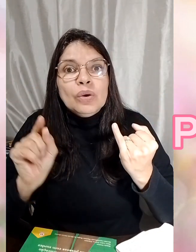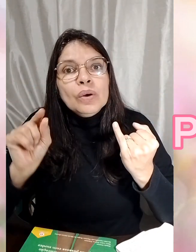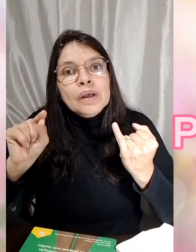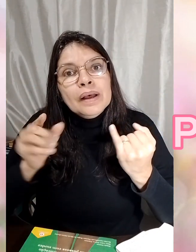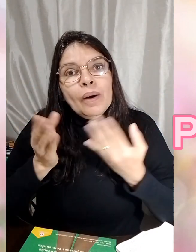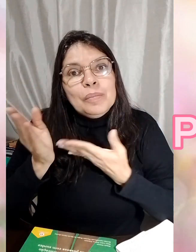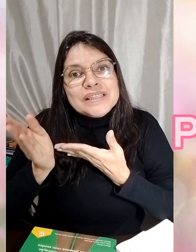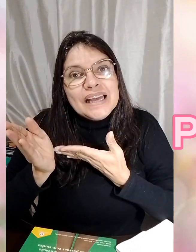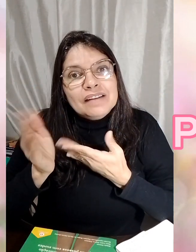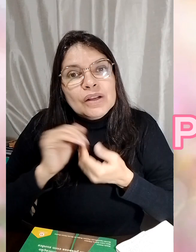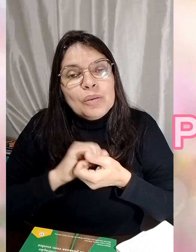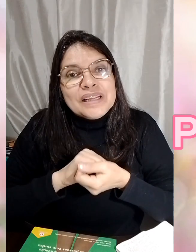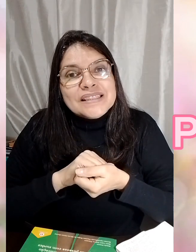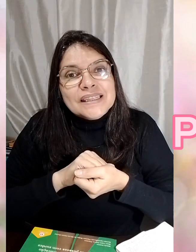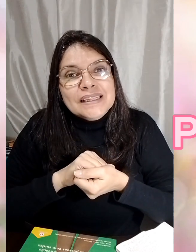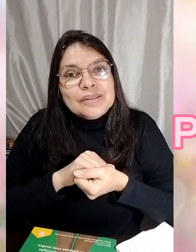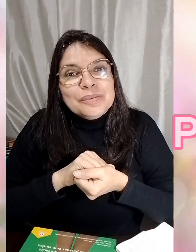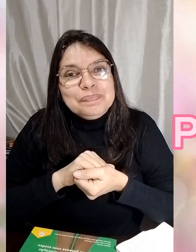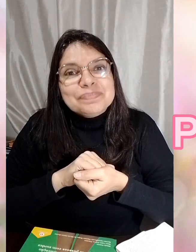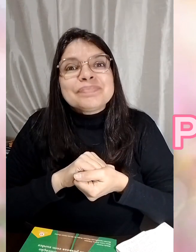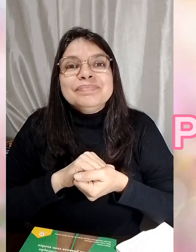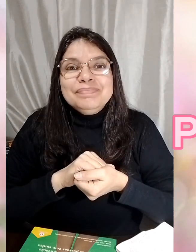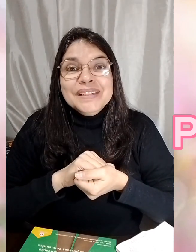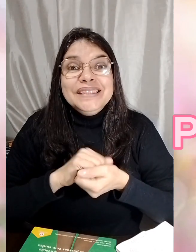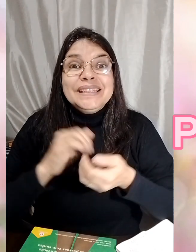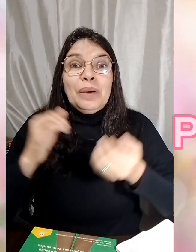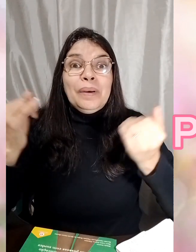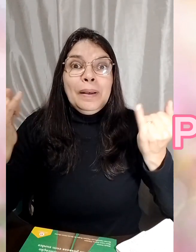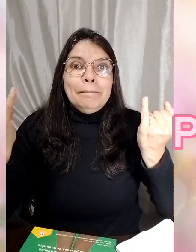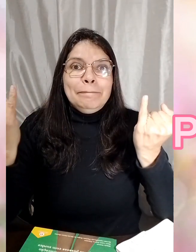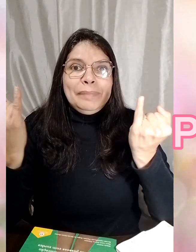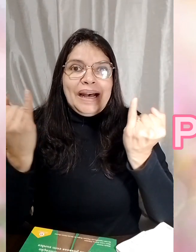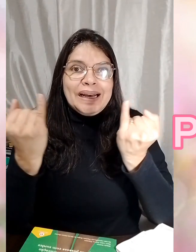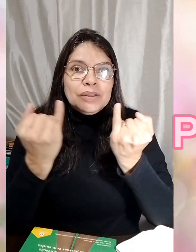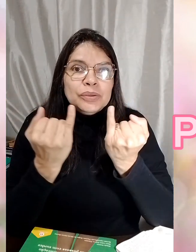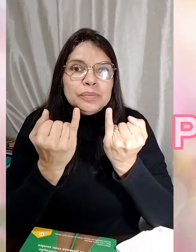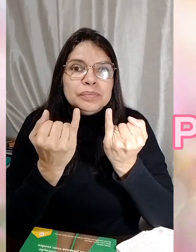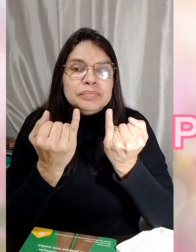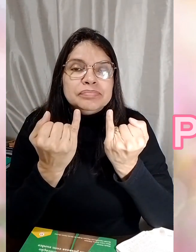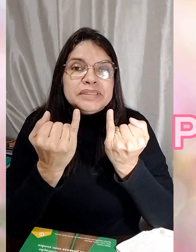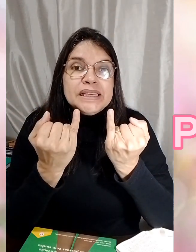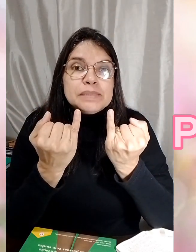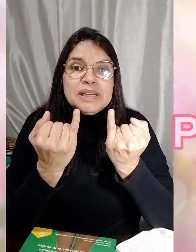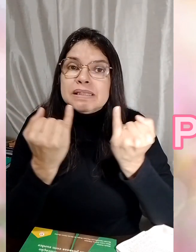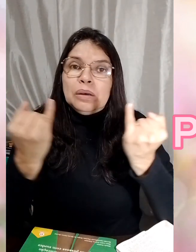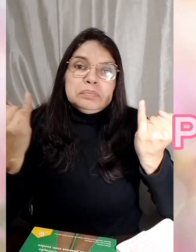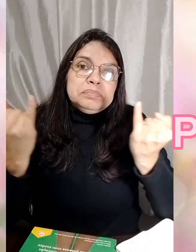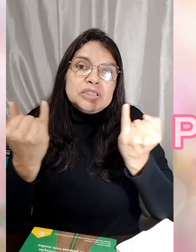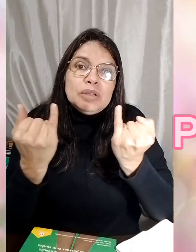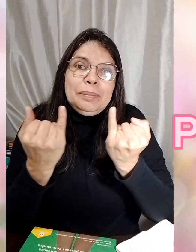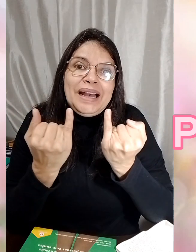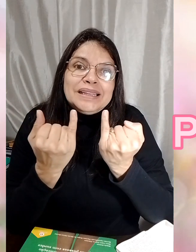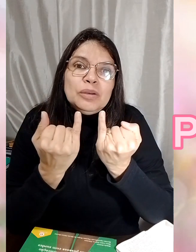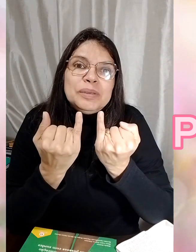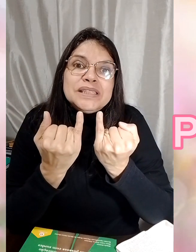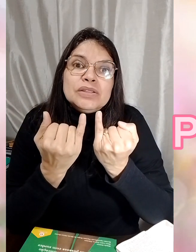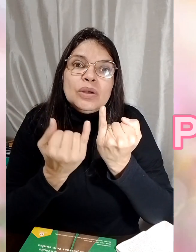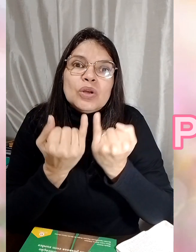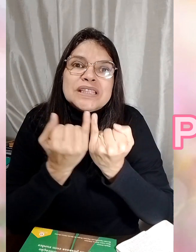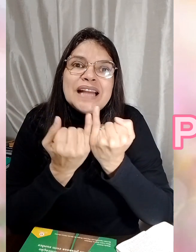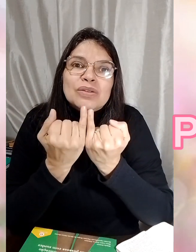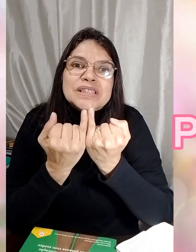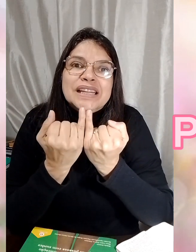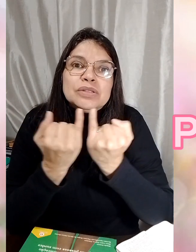magro. Observem como tá escrito. Então, magro, sem expressão. Pessoa magra. Não